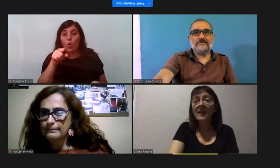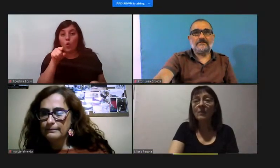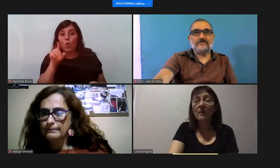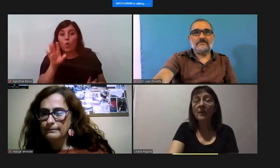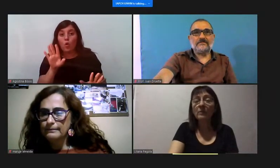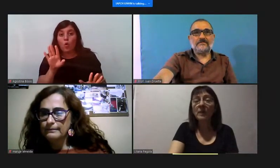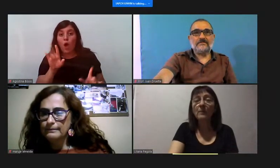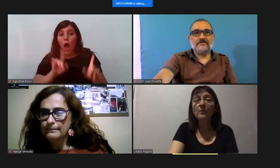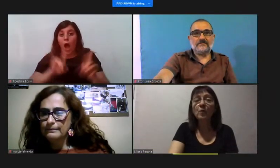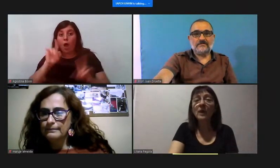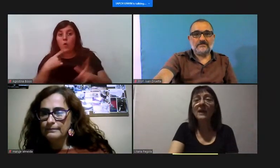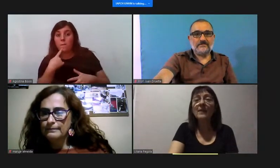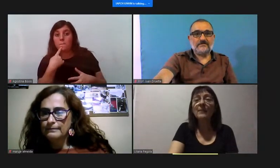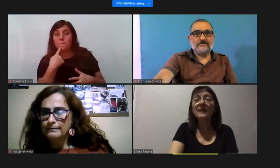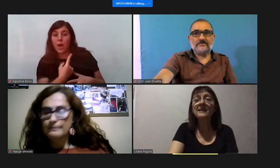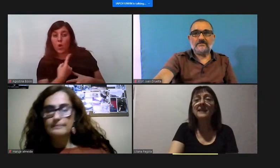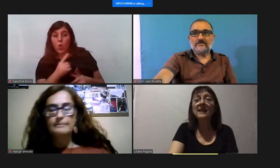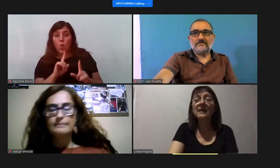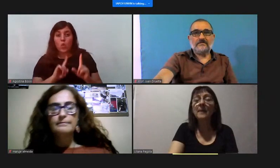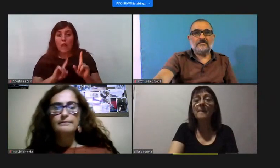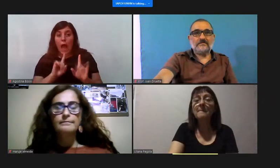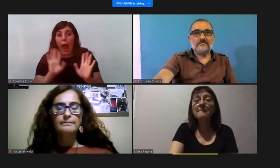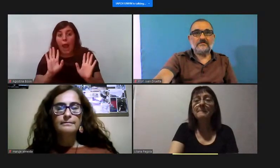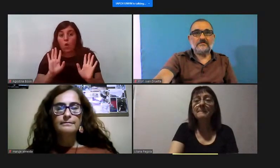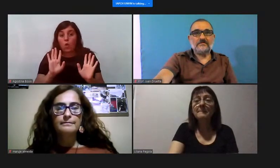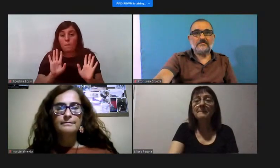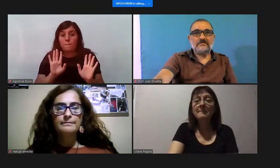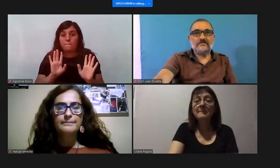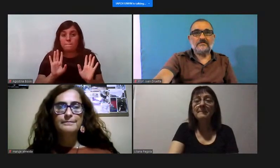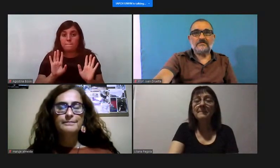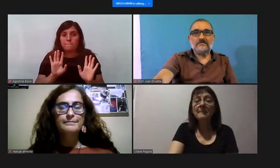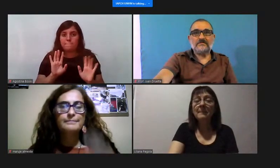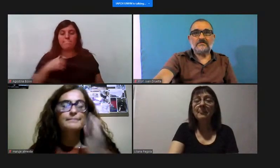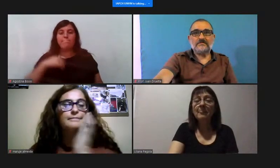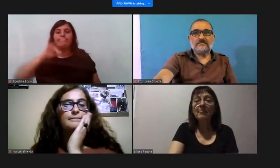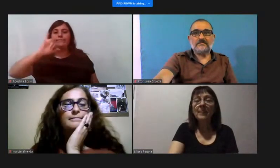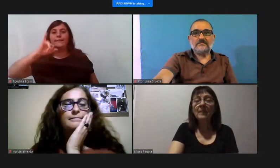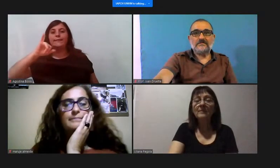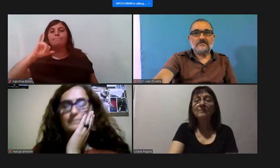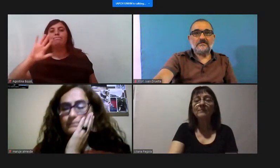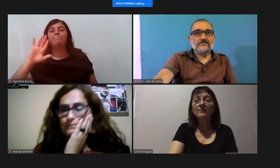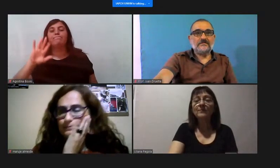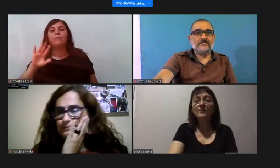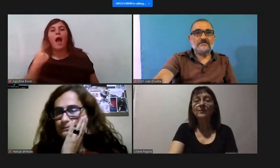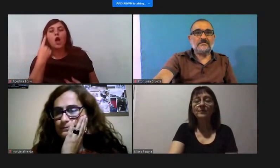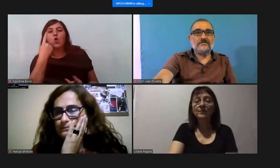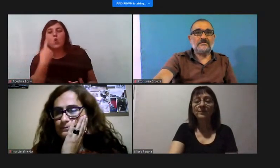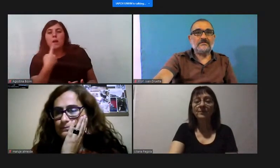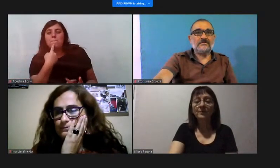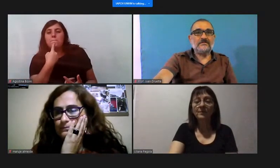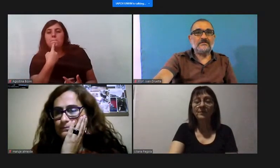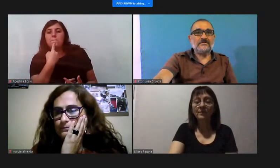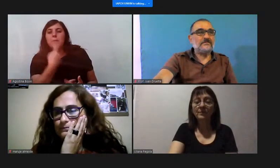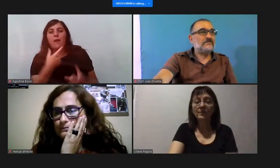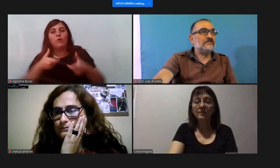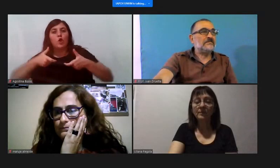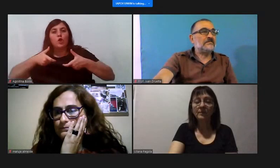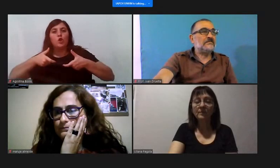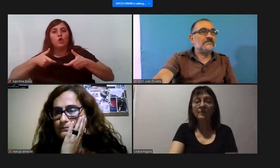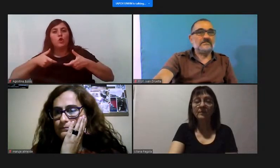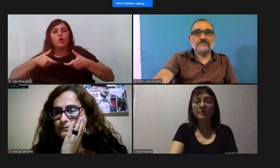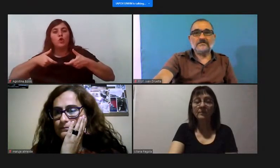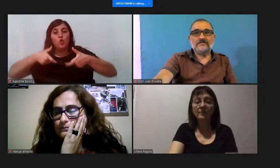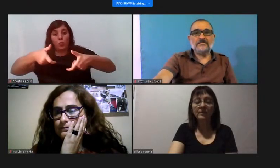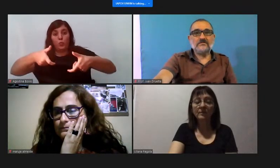si hay algunas preguntas puntuales para hacer. Sí, hay una consulta en YouTube que